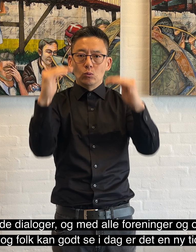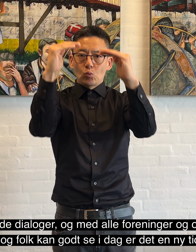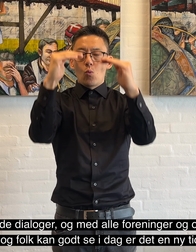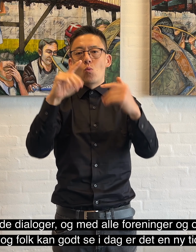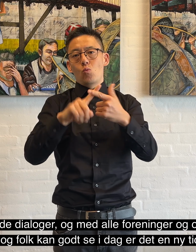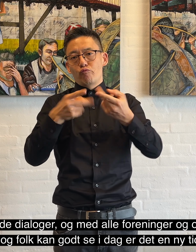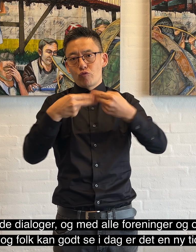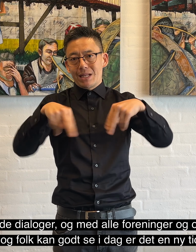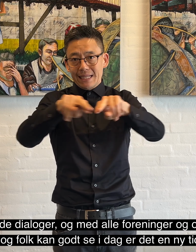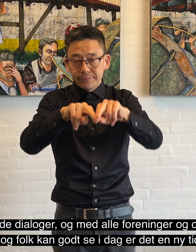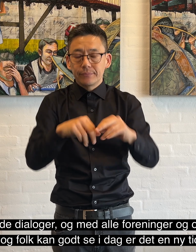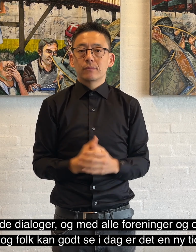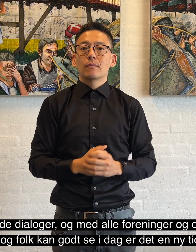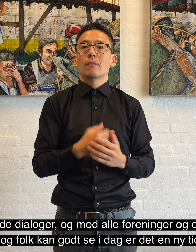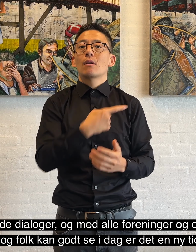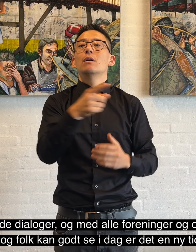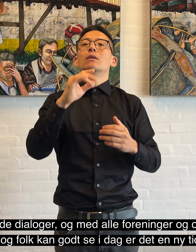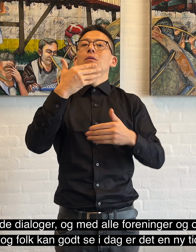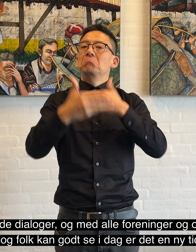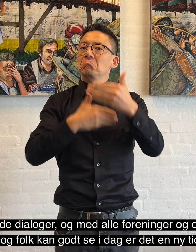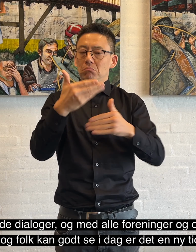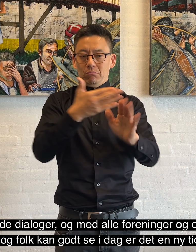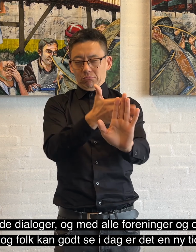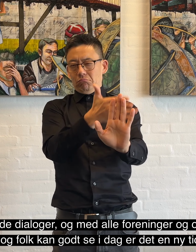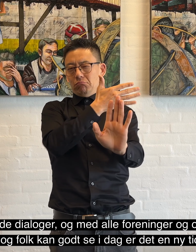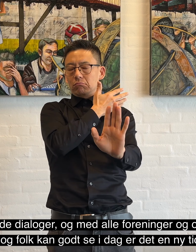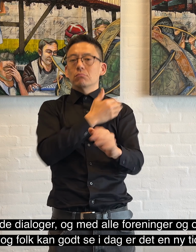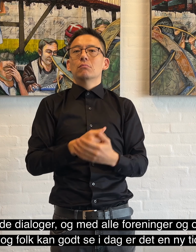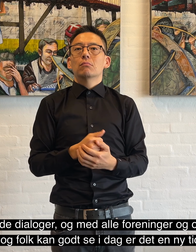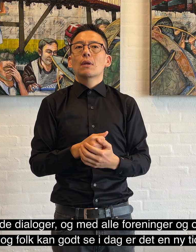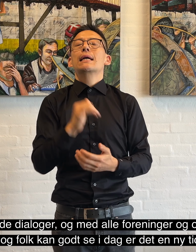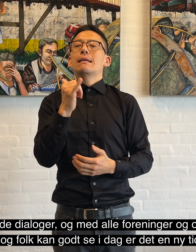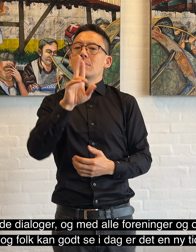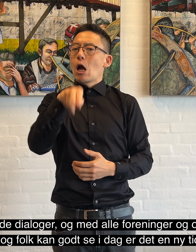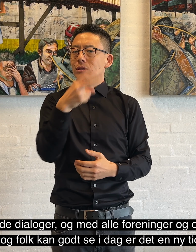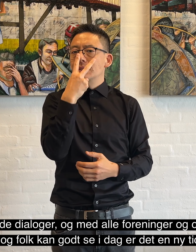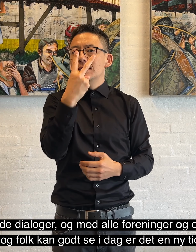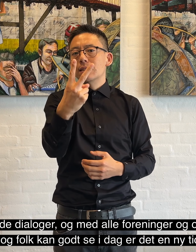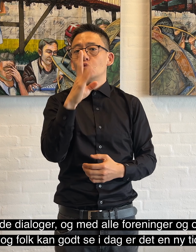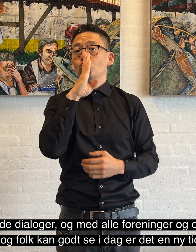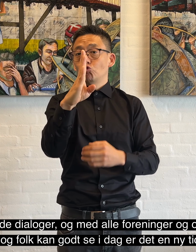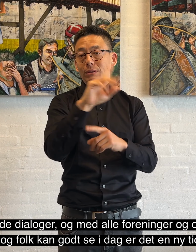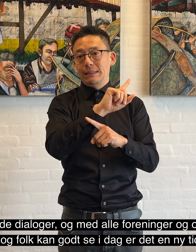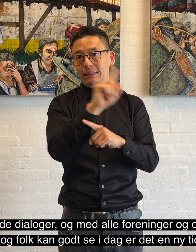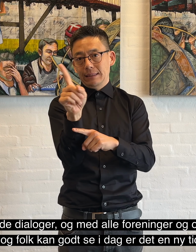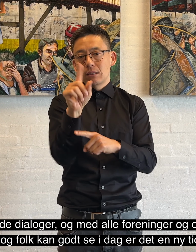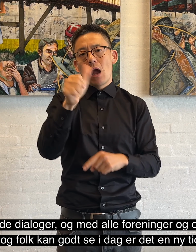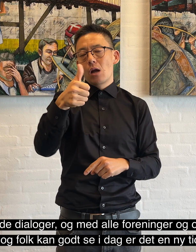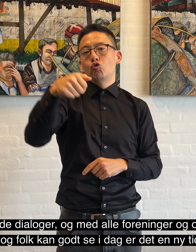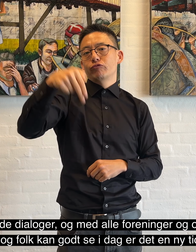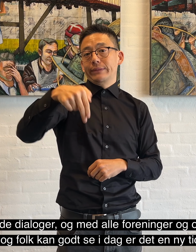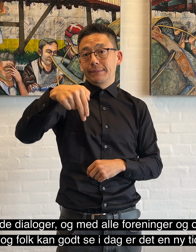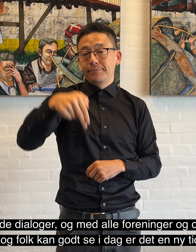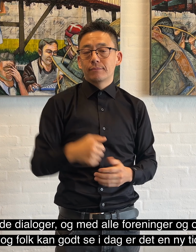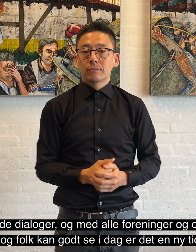dialoger med alle de foreninger og alle organisationer har der faktisk løbende været dialog, og folk kan godt se, at i dag er det en ny